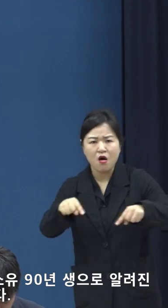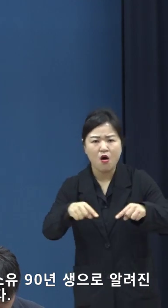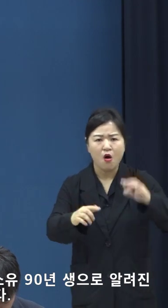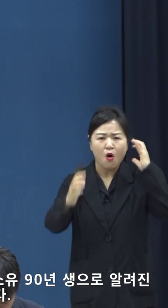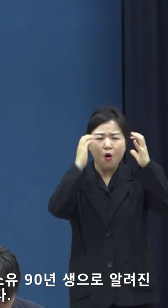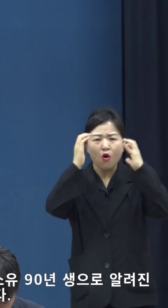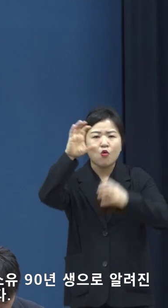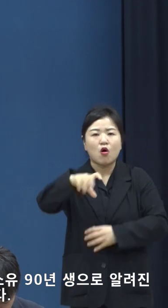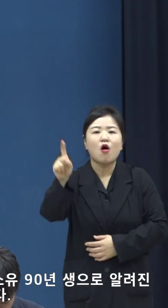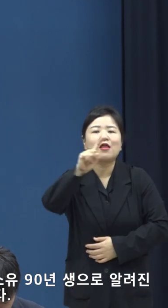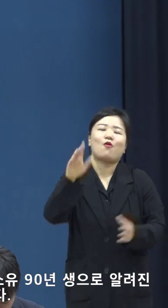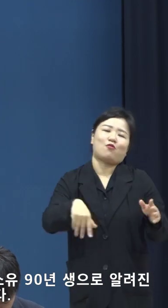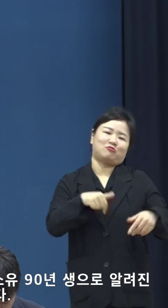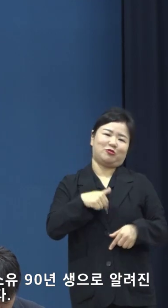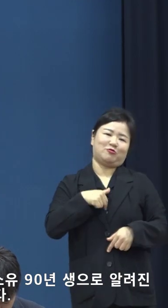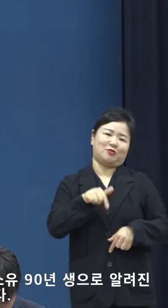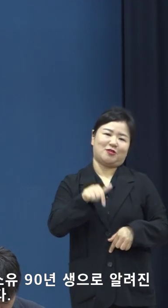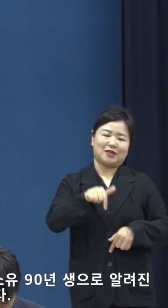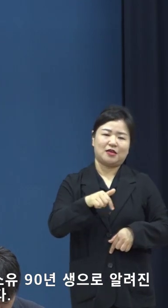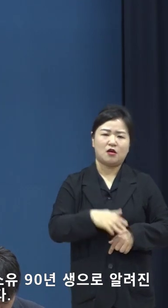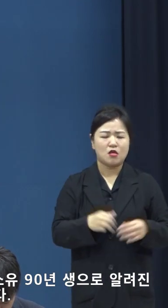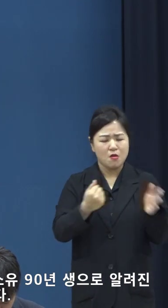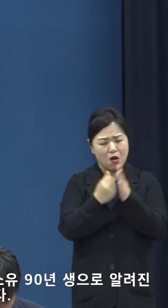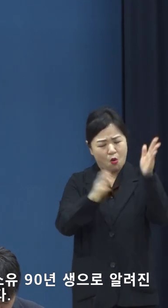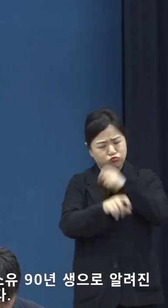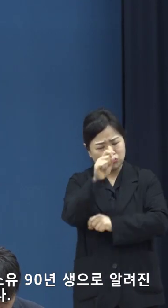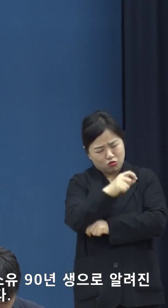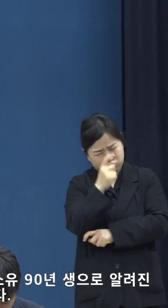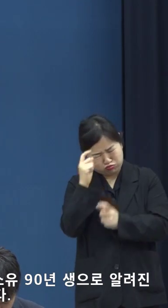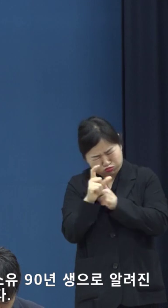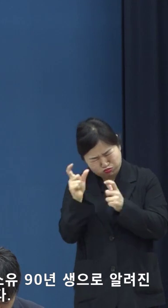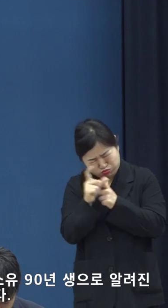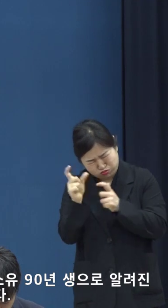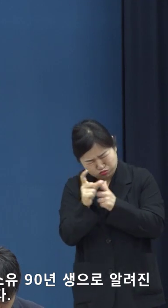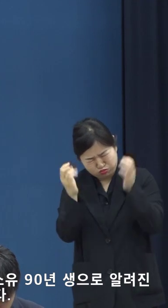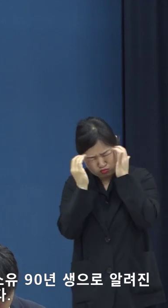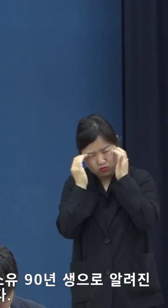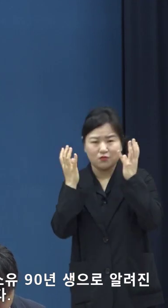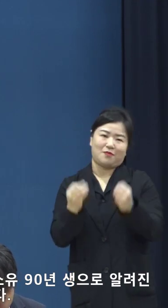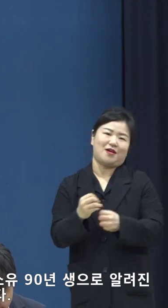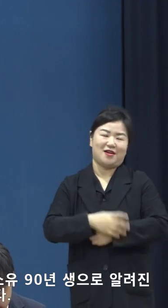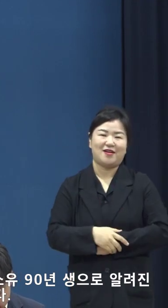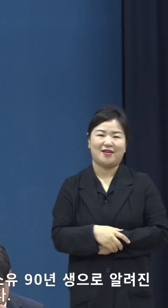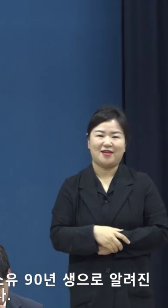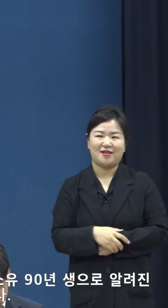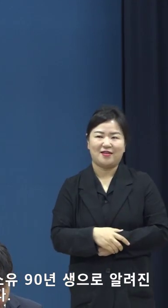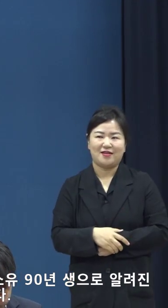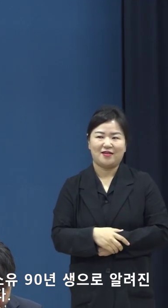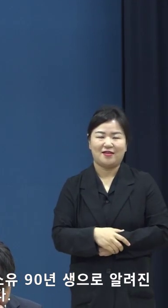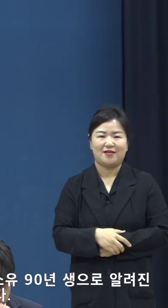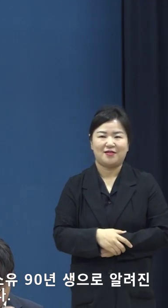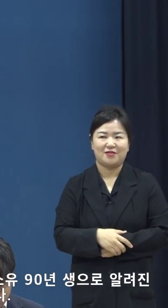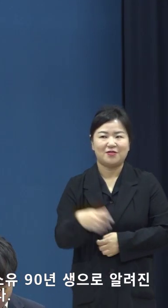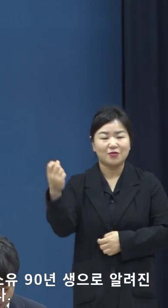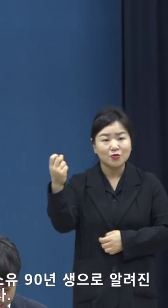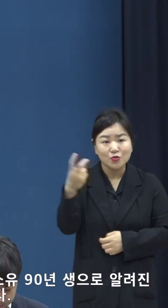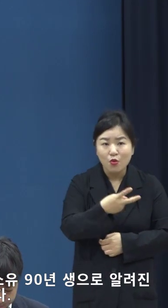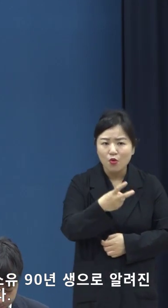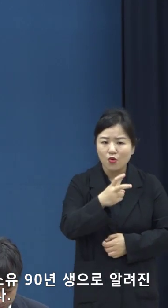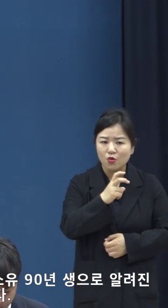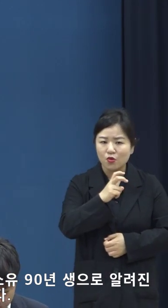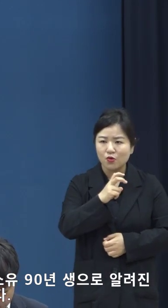우리 화성입니다. 우리 공무원들이 상당히 고생을 하고 있는 지역이 화성이에요. 그리고 화성은